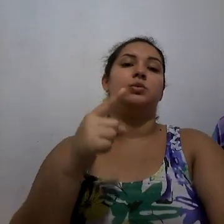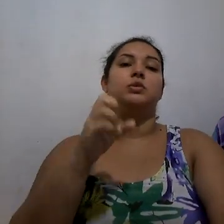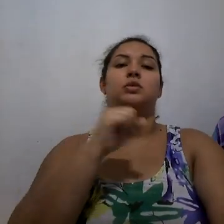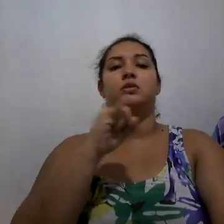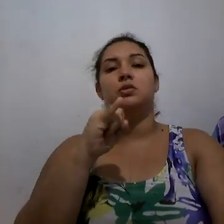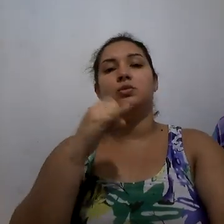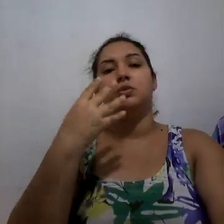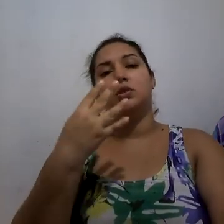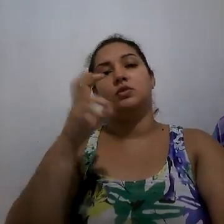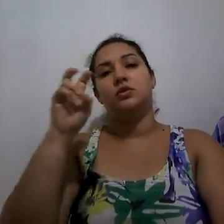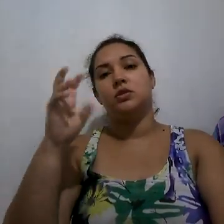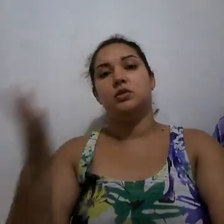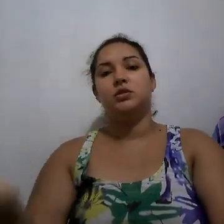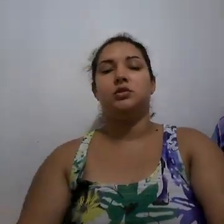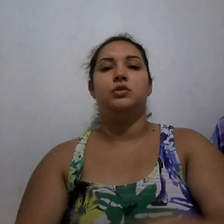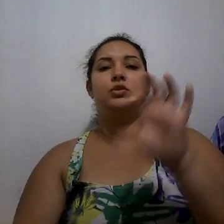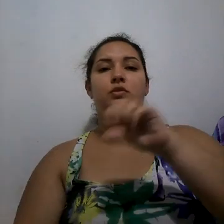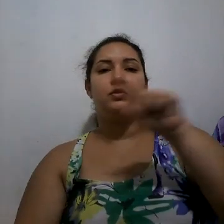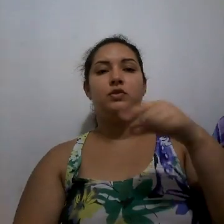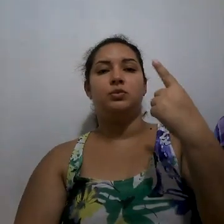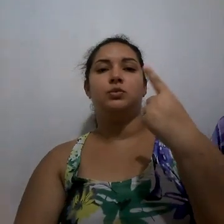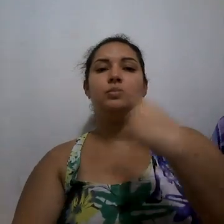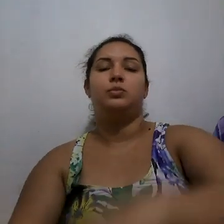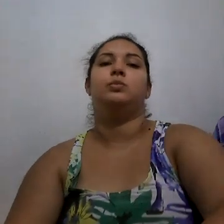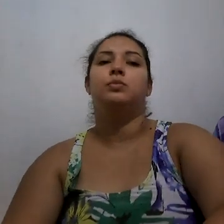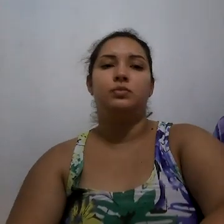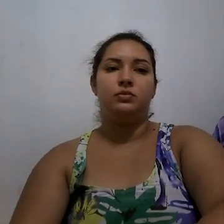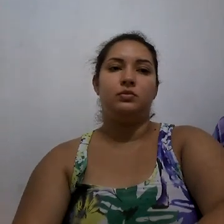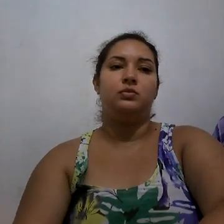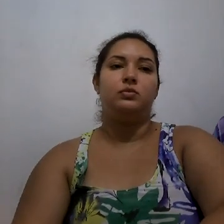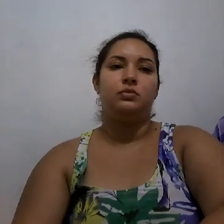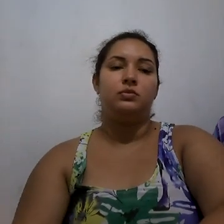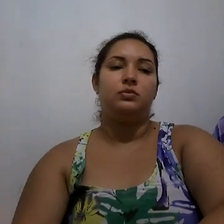Aí seria 9,1. Fora isso, ele continua sendo 9,0, ok?